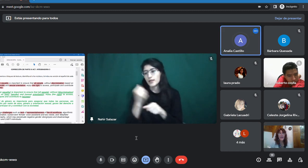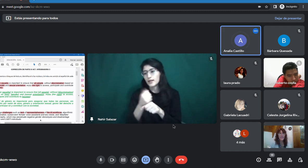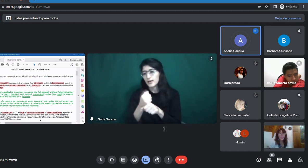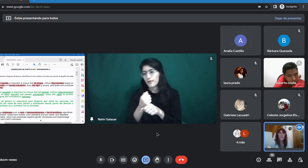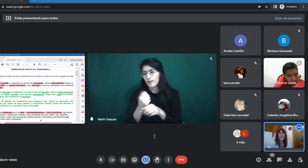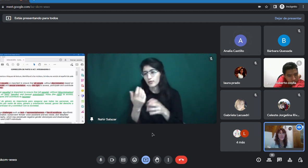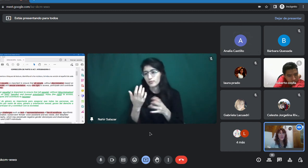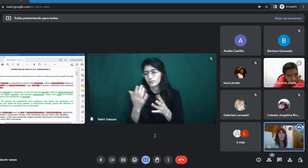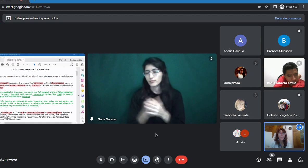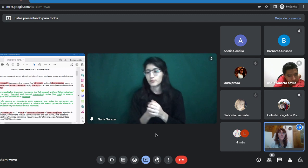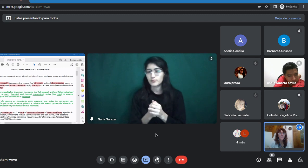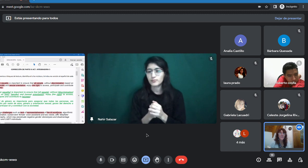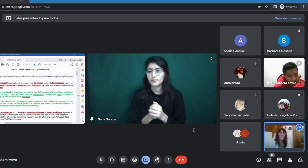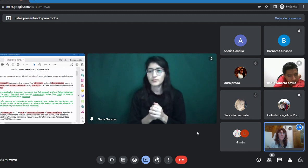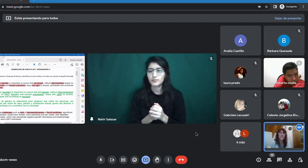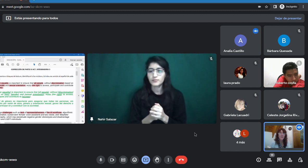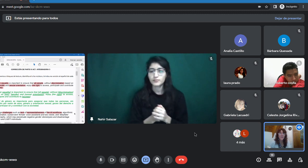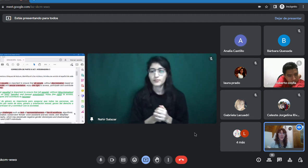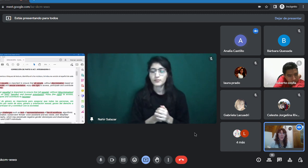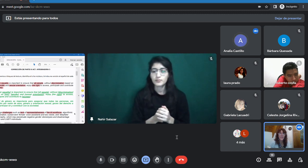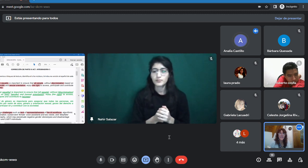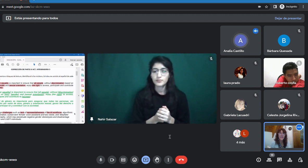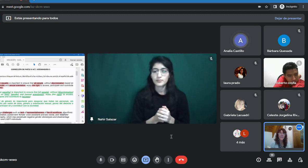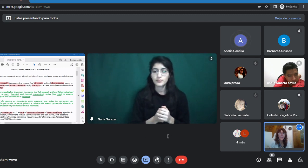A eso se refiere workforce, que aparece con